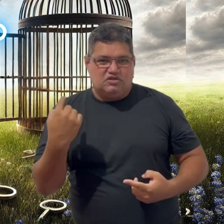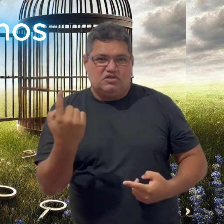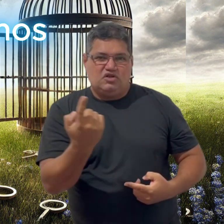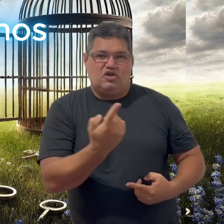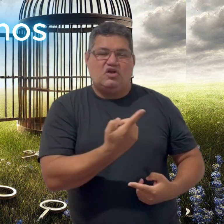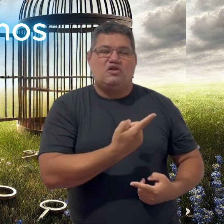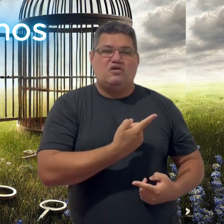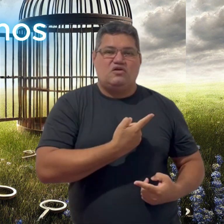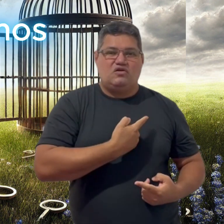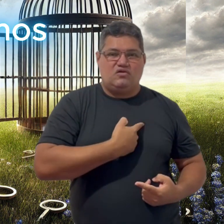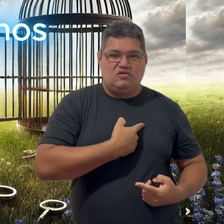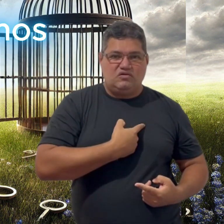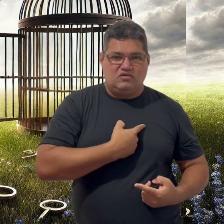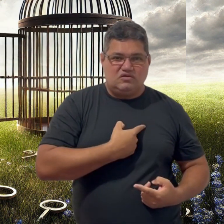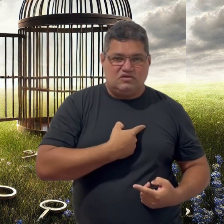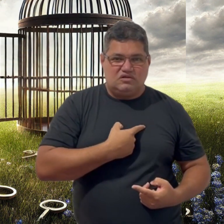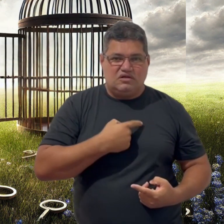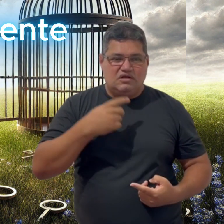quando não estamos